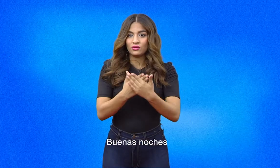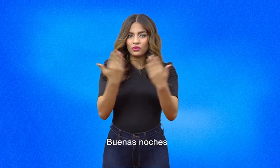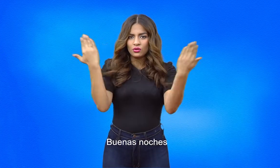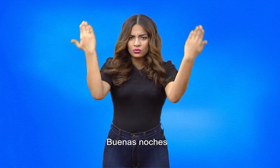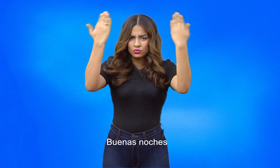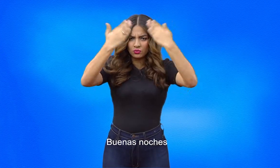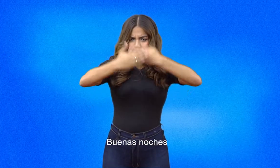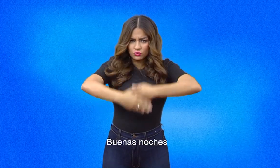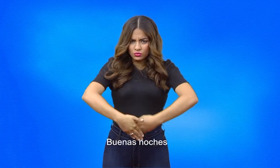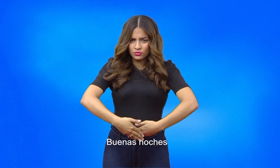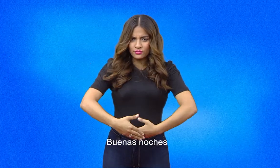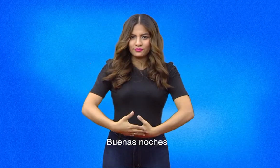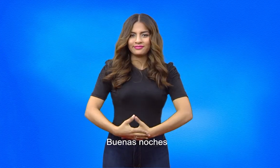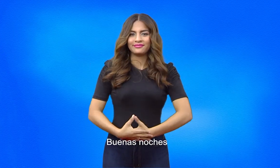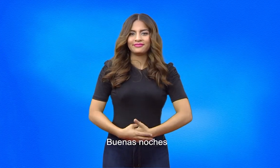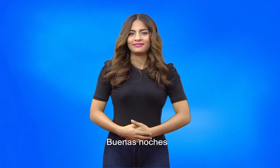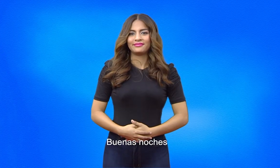Buenas noches.